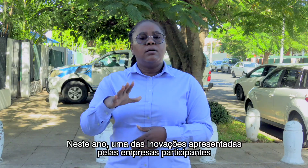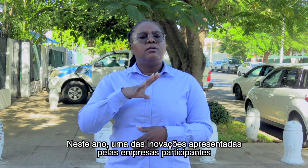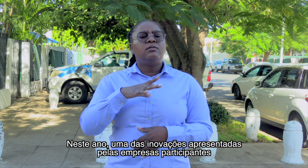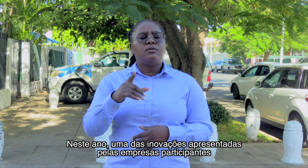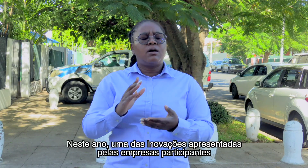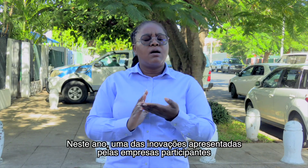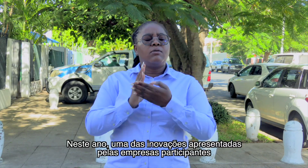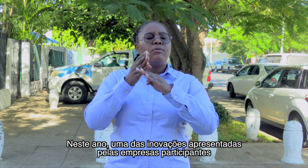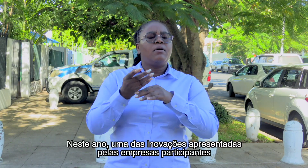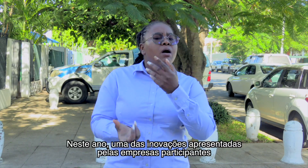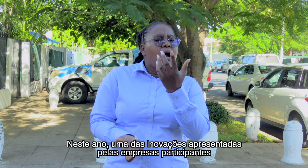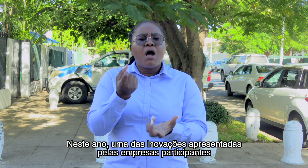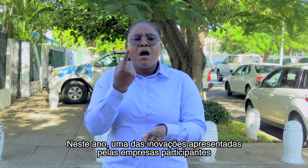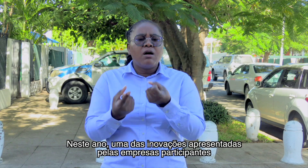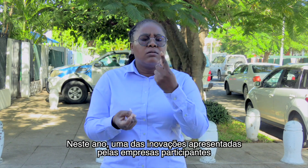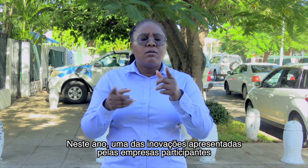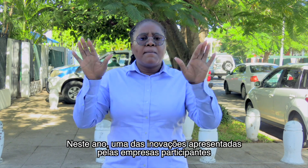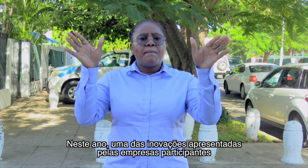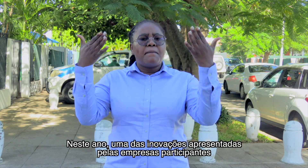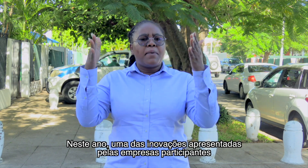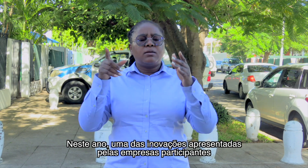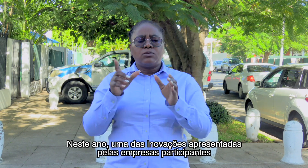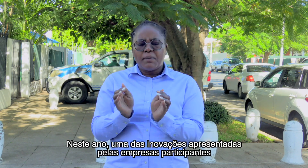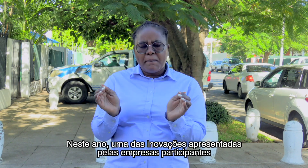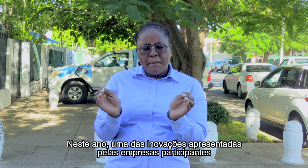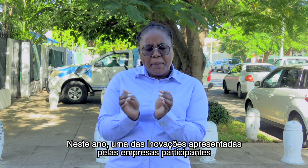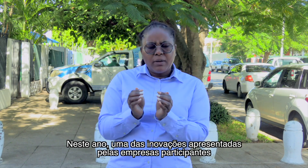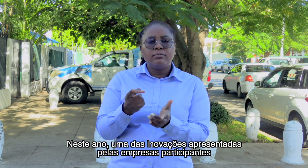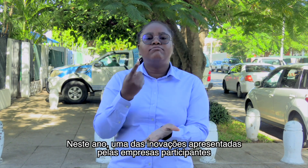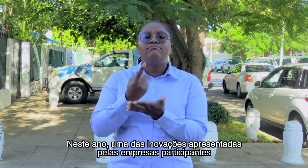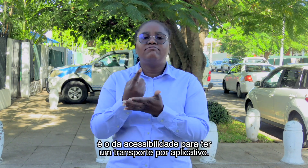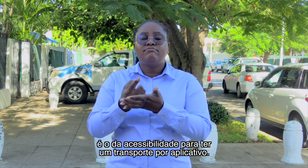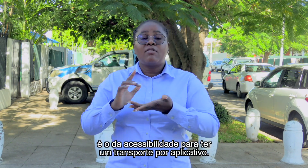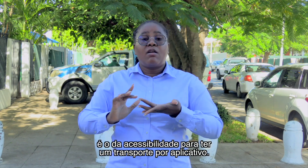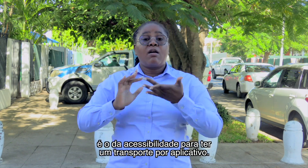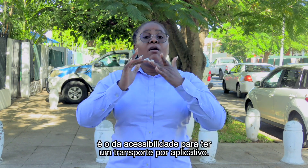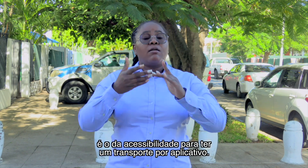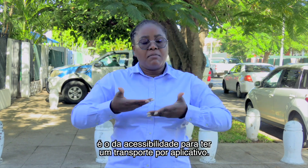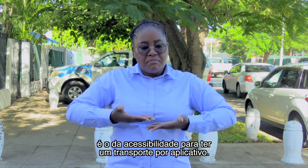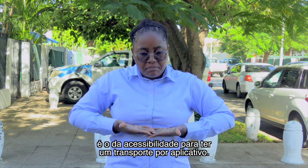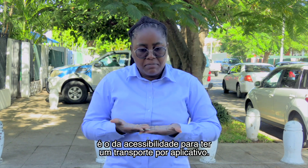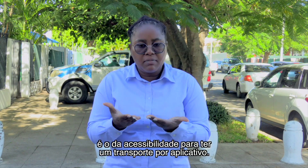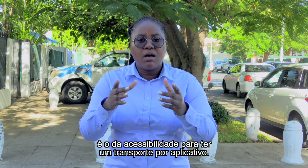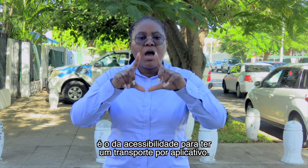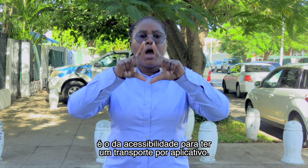Neste ano, uma das inovações apresentadas pelas empresas participantes é o da acessibilidade para ter um transporte